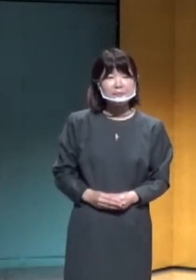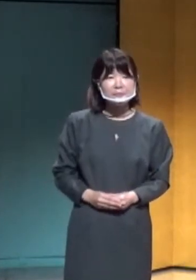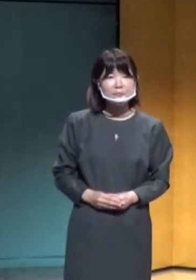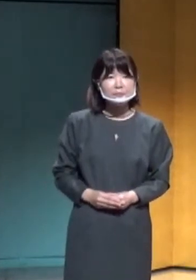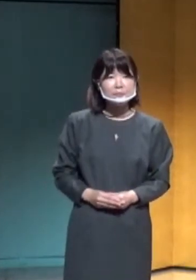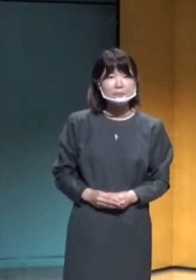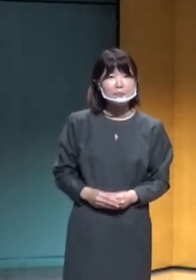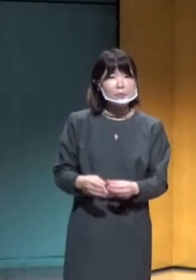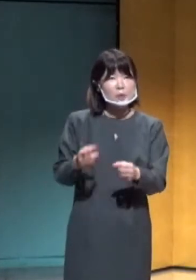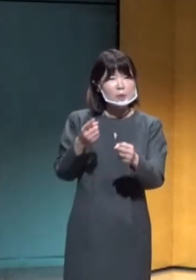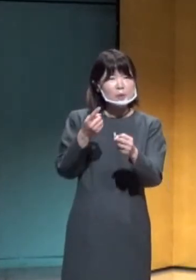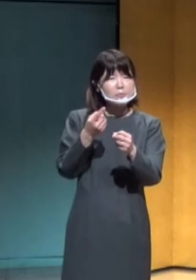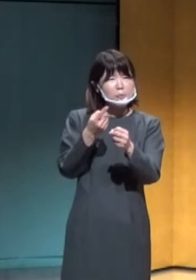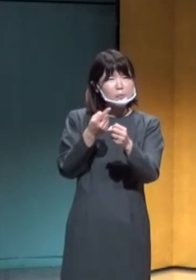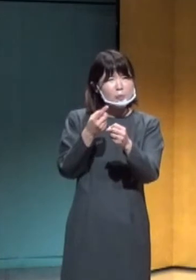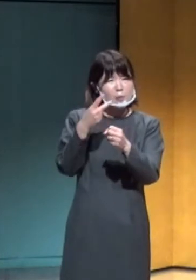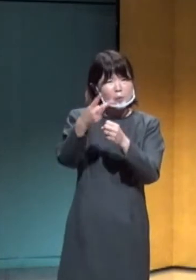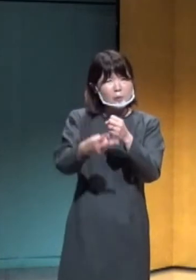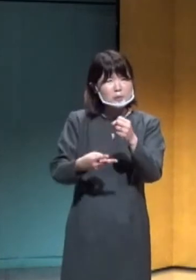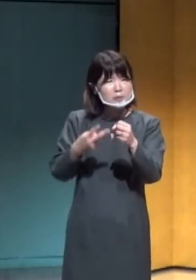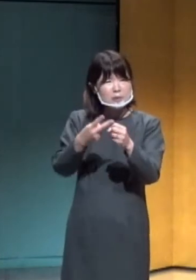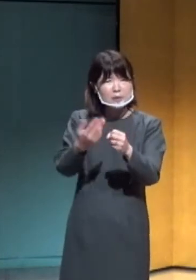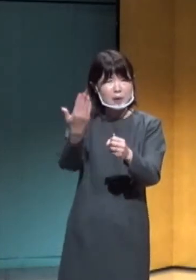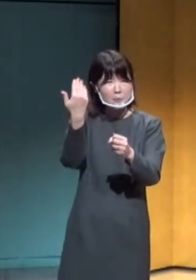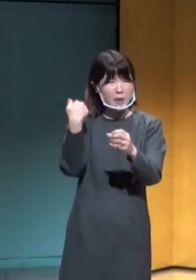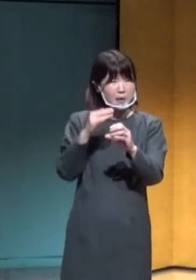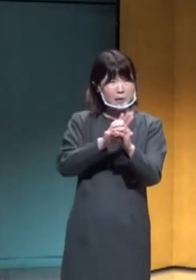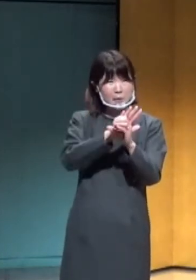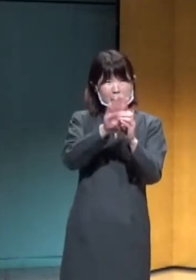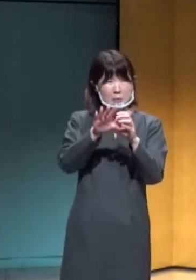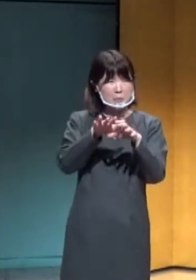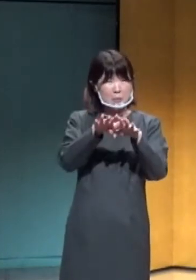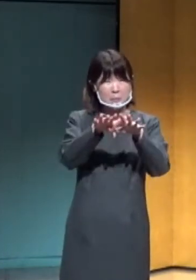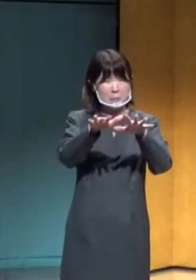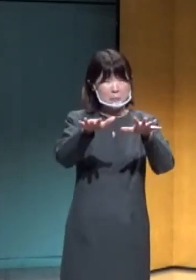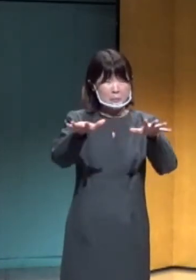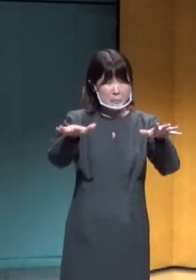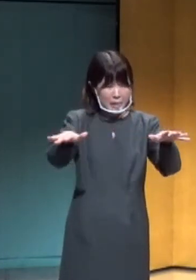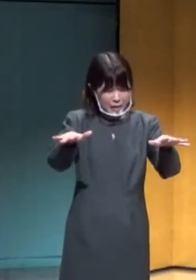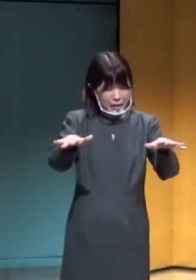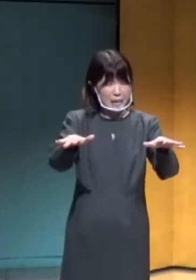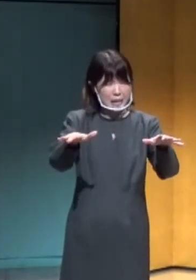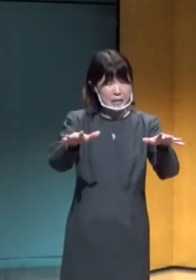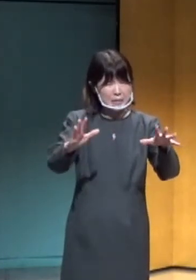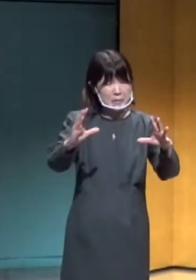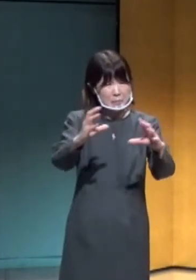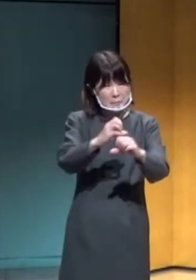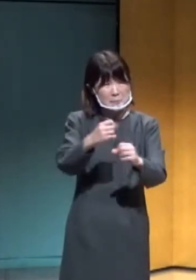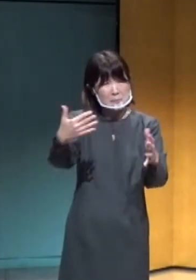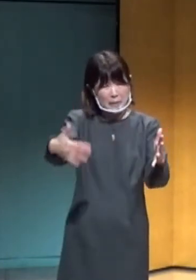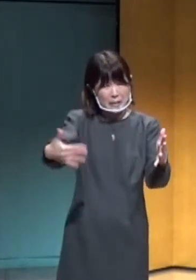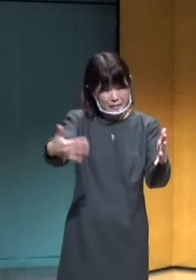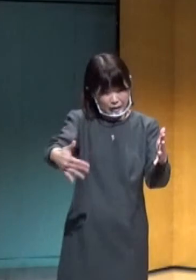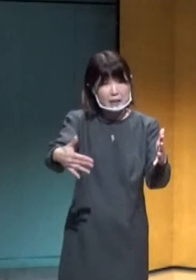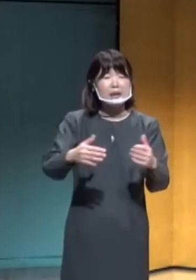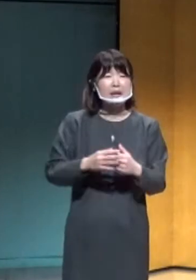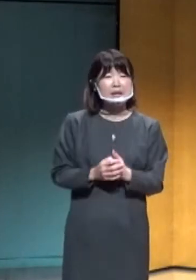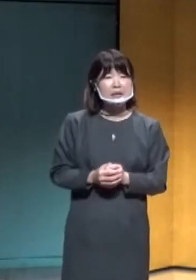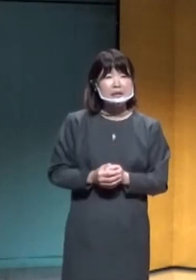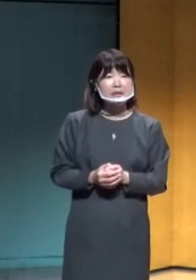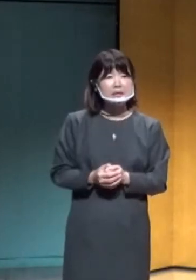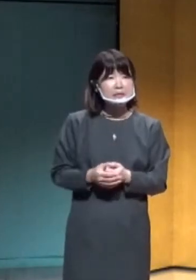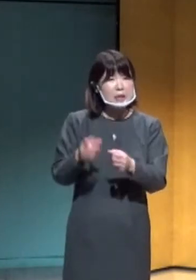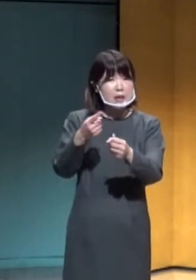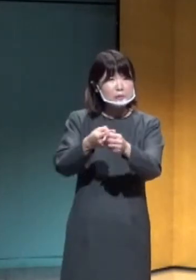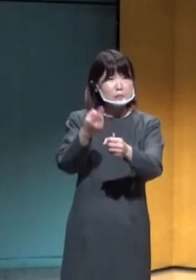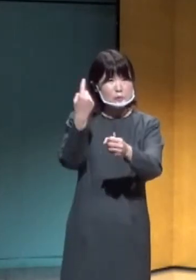一昨年から続くコロナウイルス感染症の影響によりまして、昨年の貸